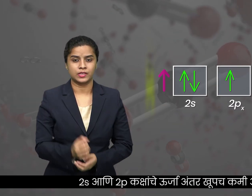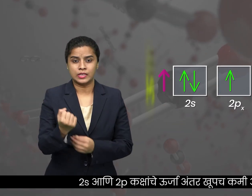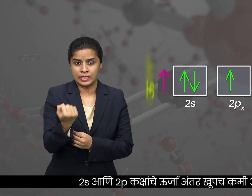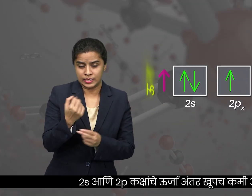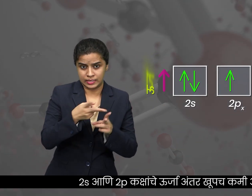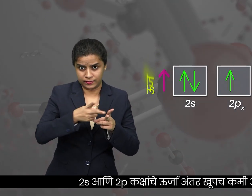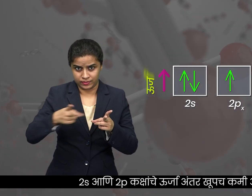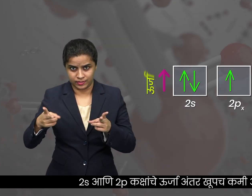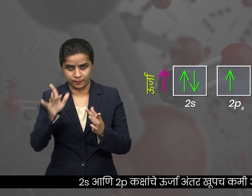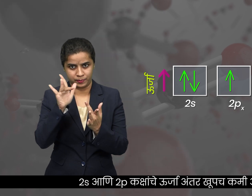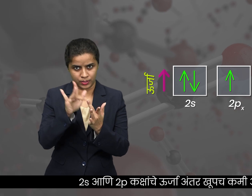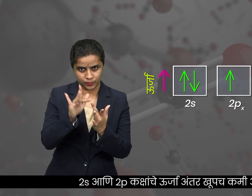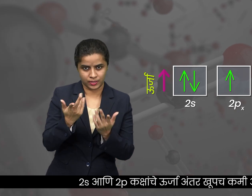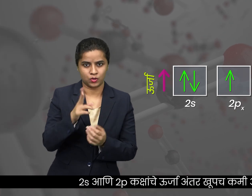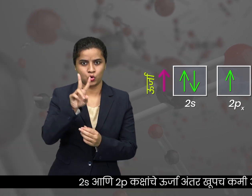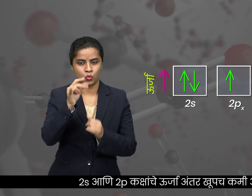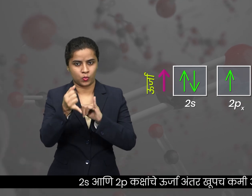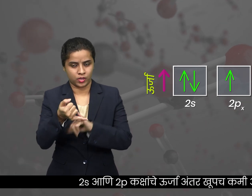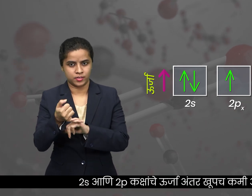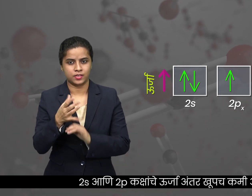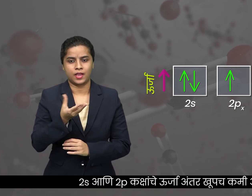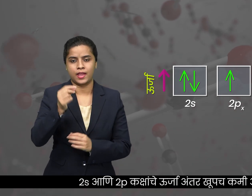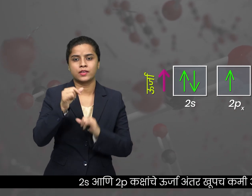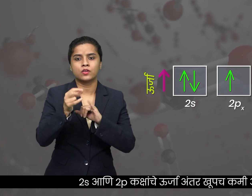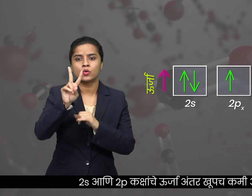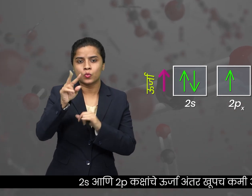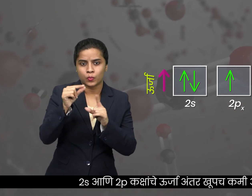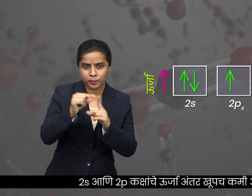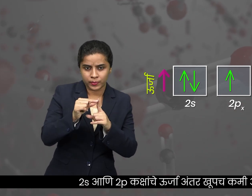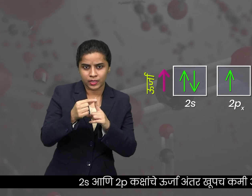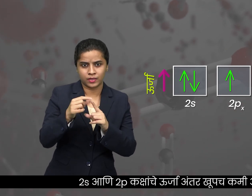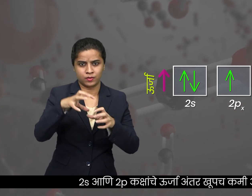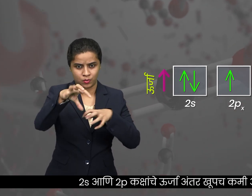2s आणि 2p कक्षांचे ऊर्जा अंतर खूपच कमी असते।